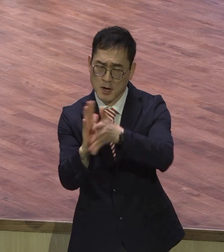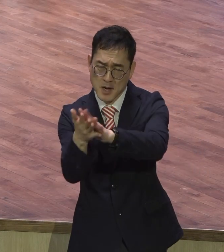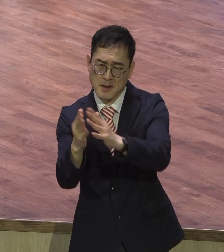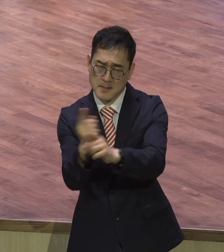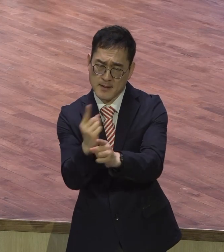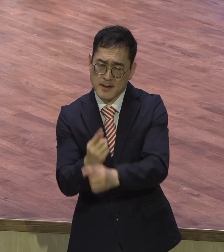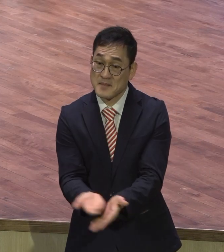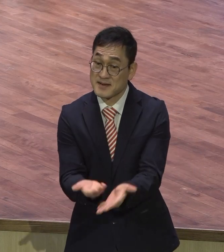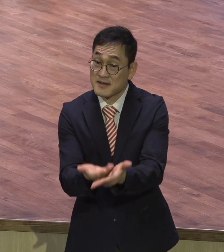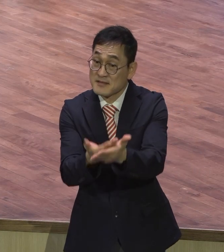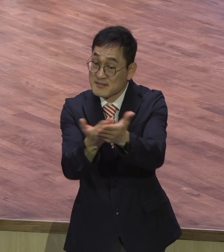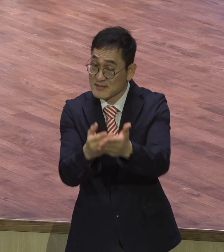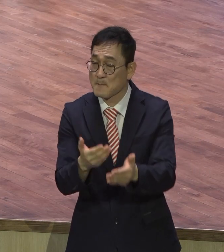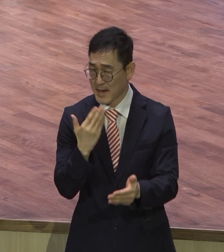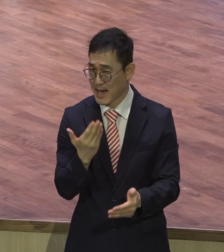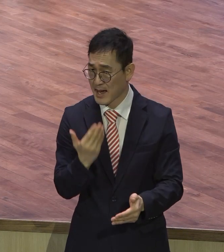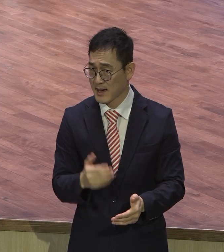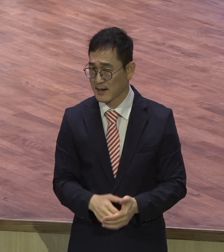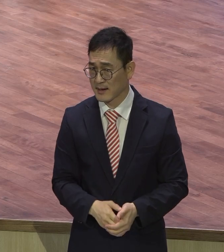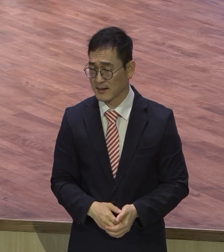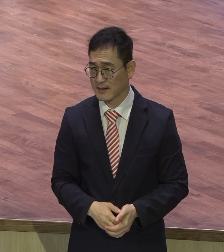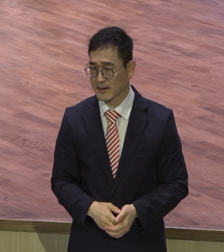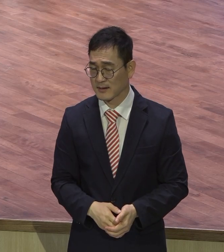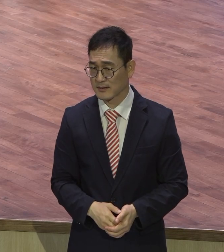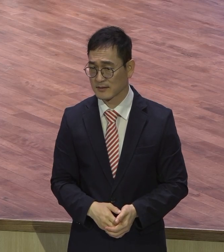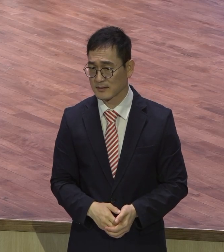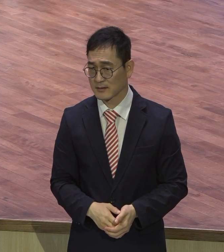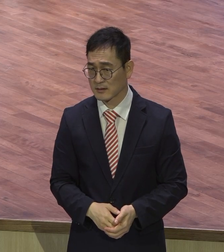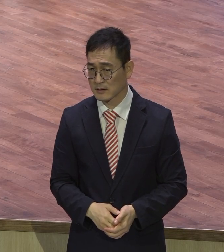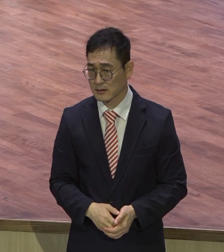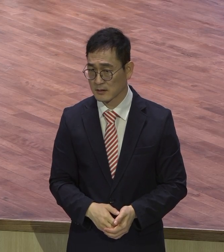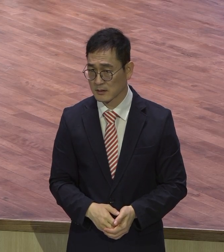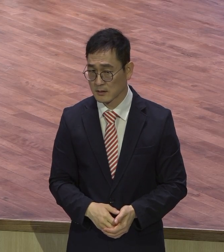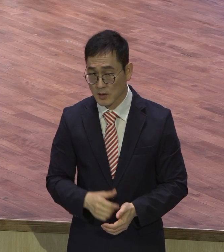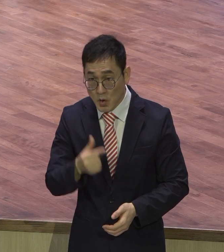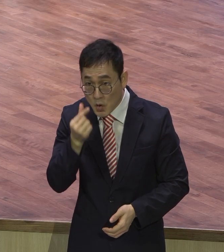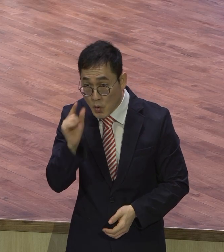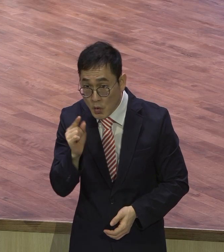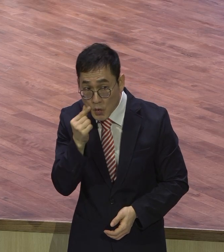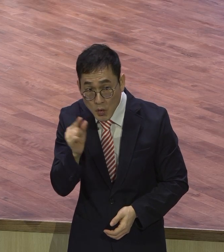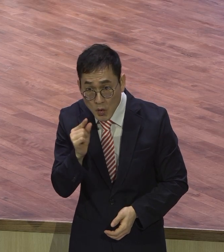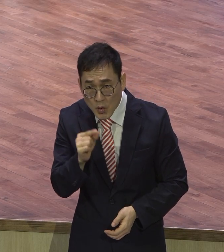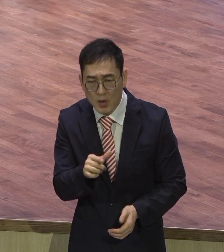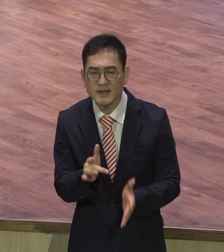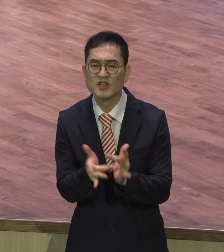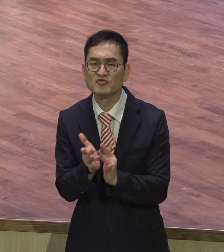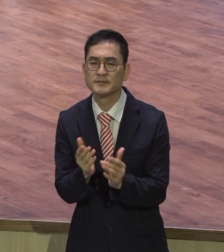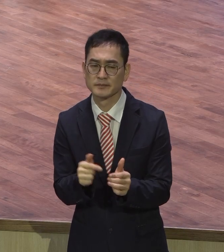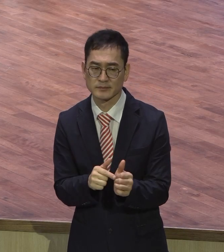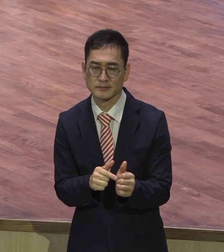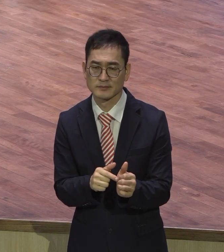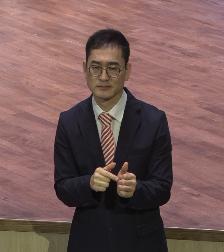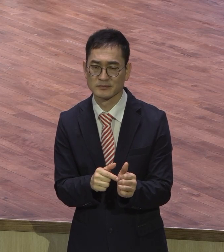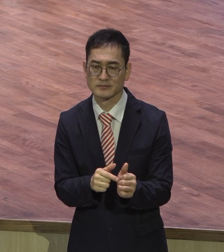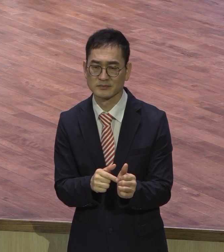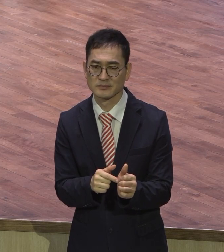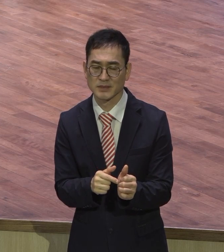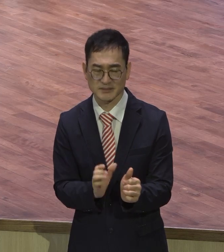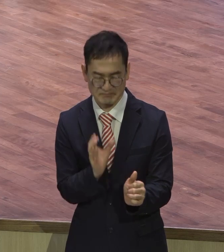예수님이 사용하셨어요 그리스도의 사신으로 그리스도의 대사로